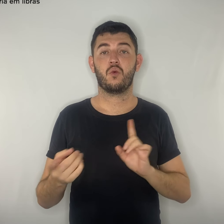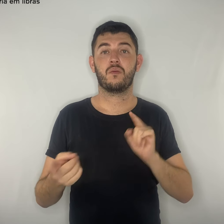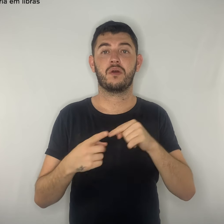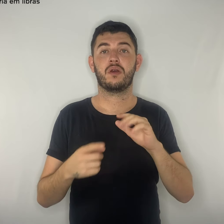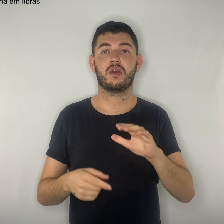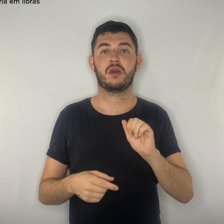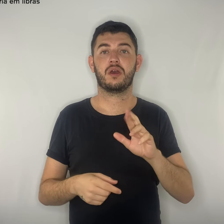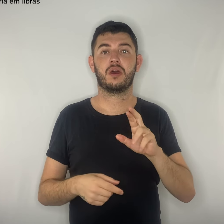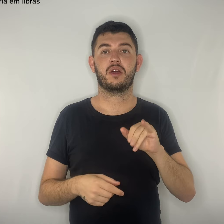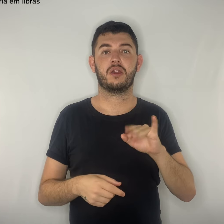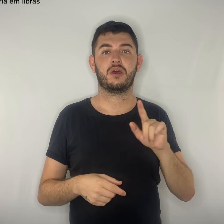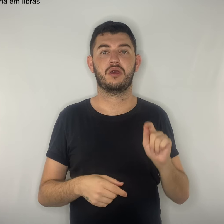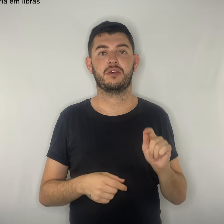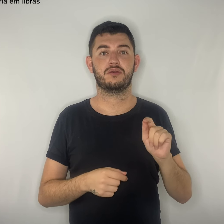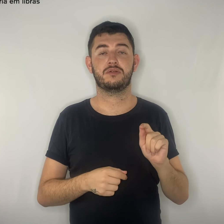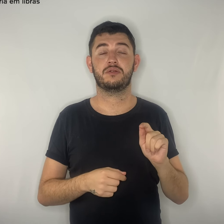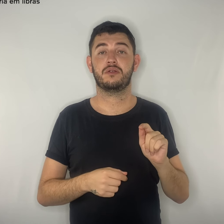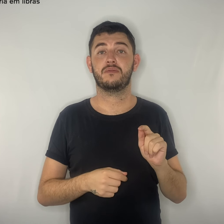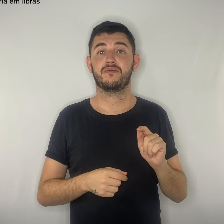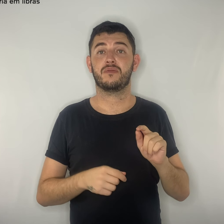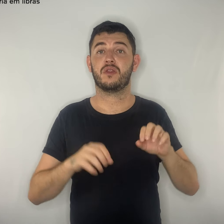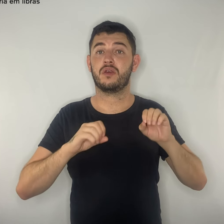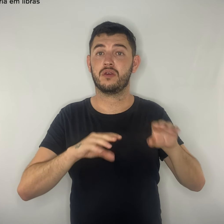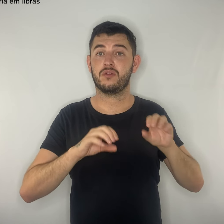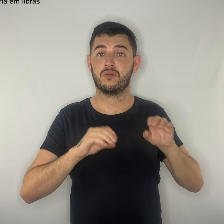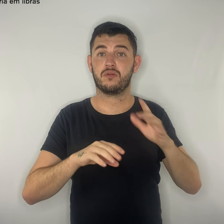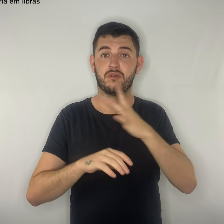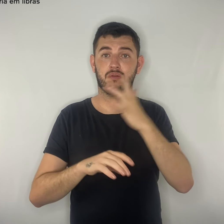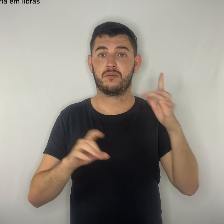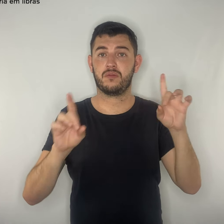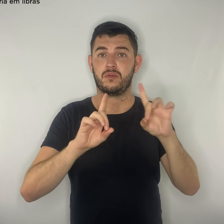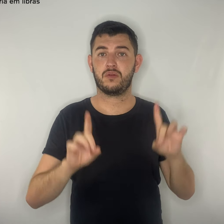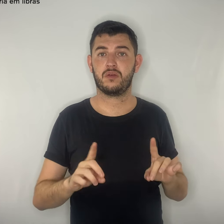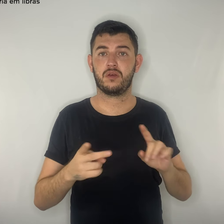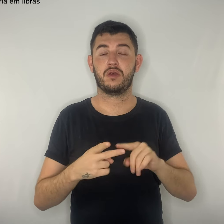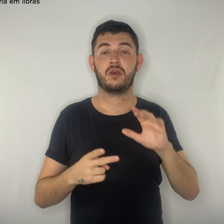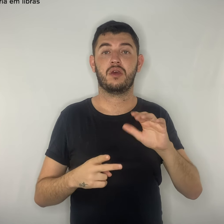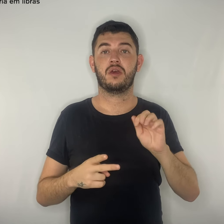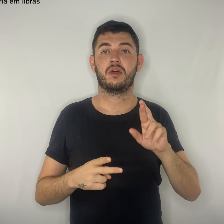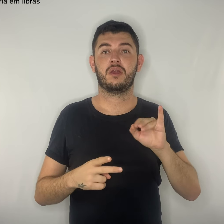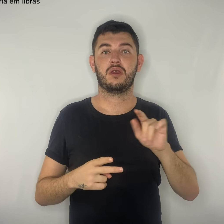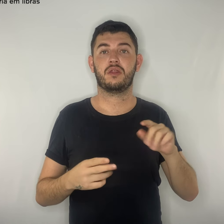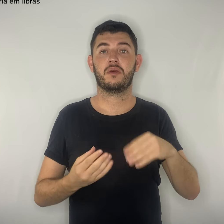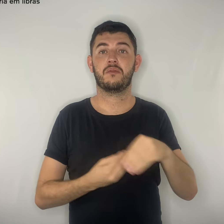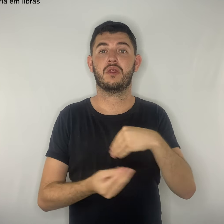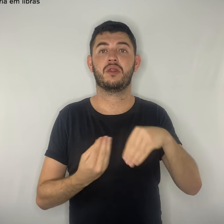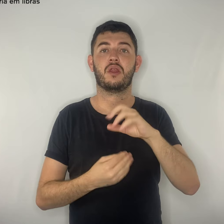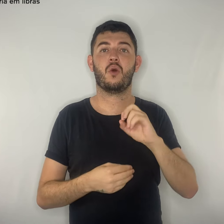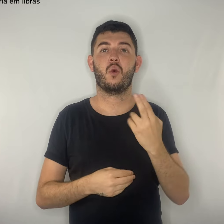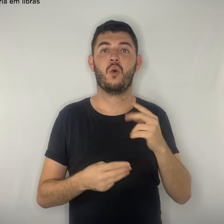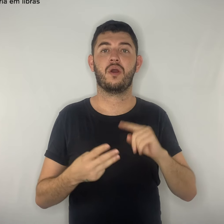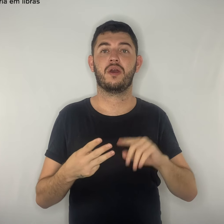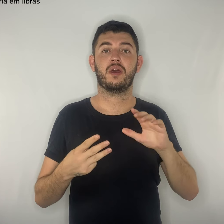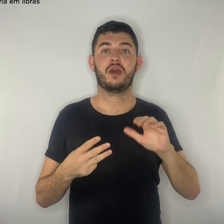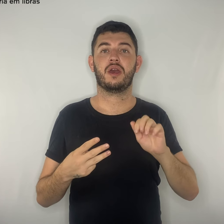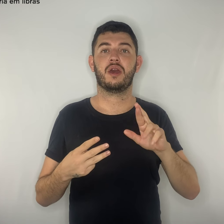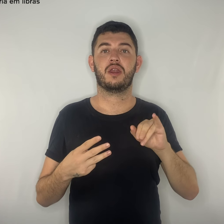do ensino especial carências mistas ou carências que necessitem de aptidão ou